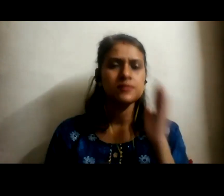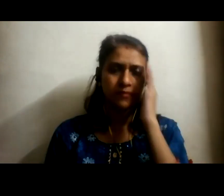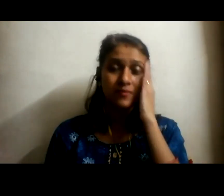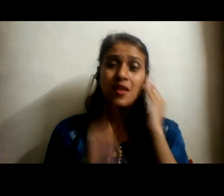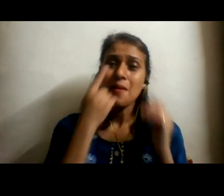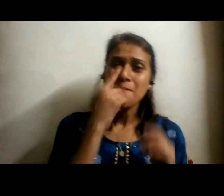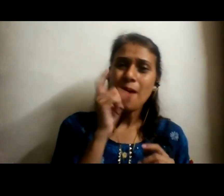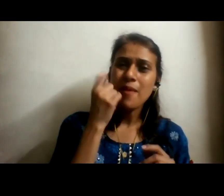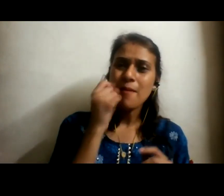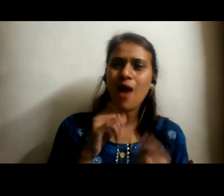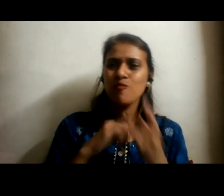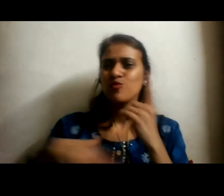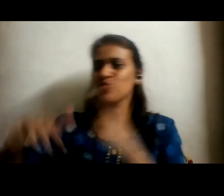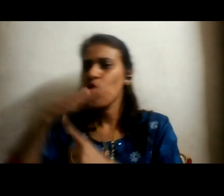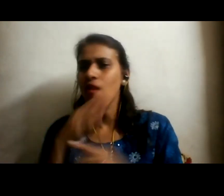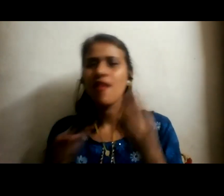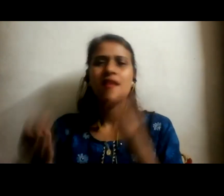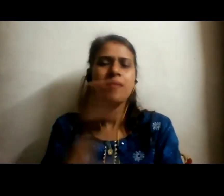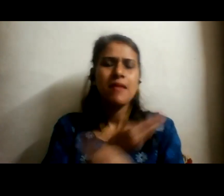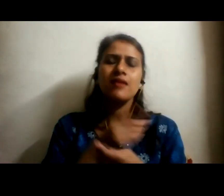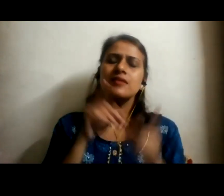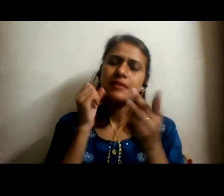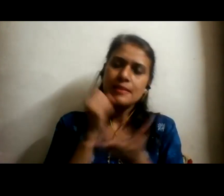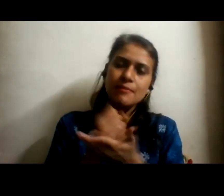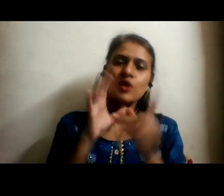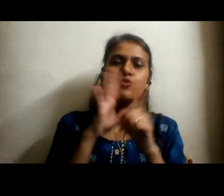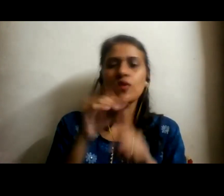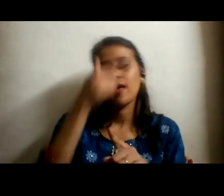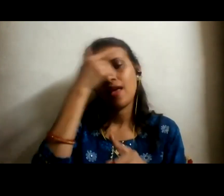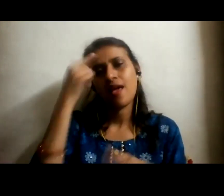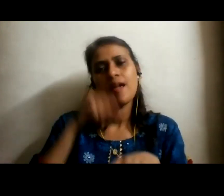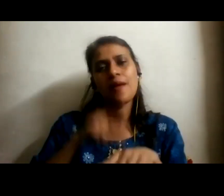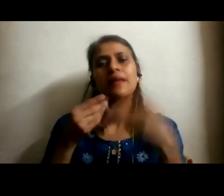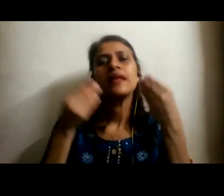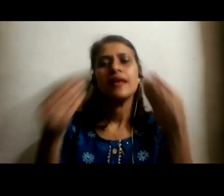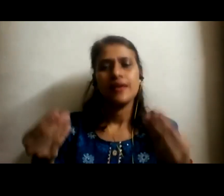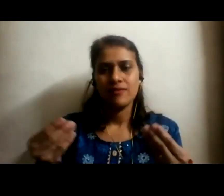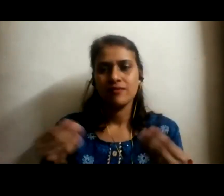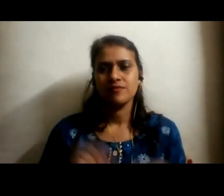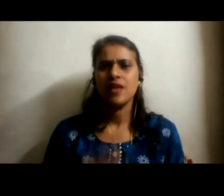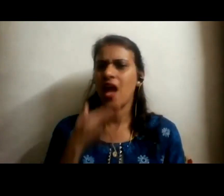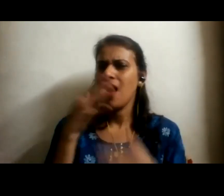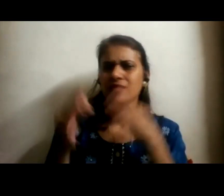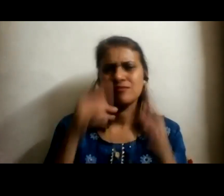or us, we need to give them that opportunity. Puchne mein koi harz nahi hai. Aur